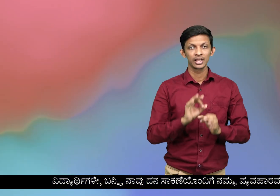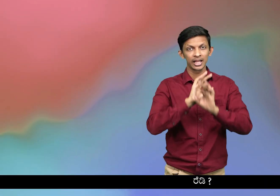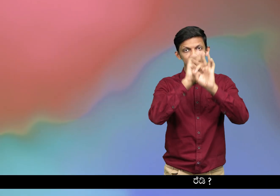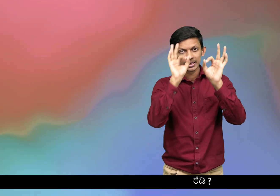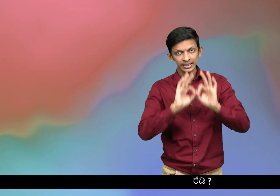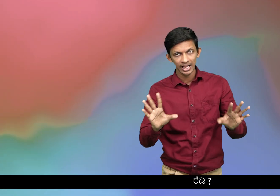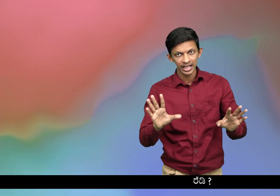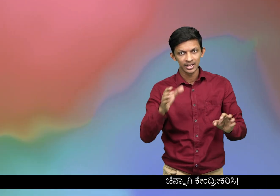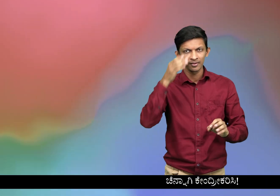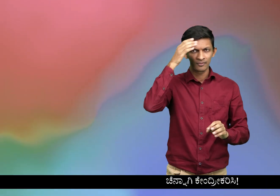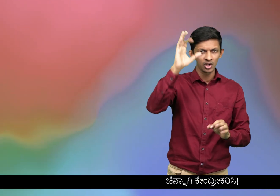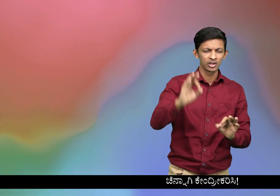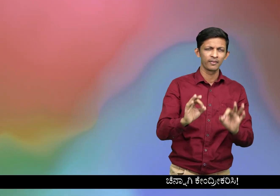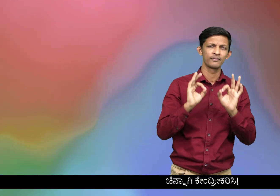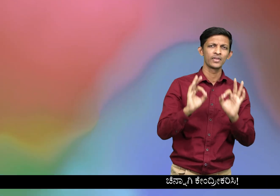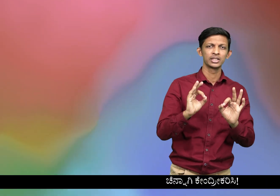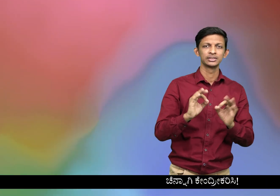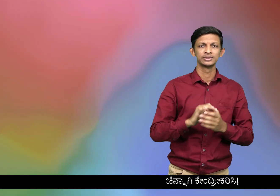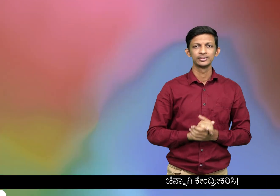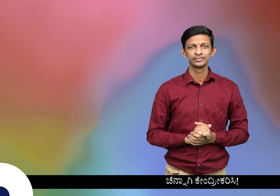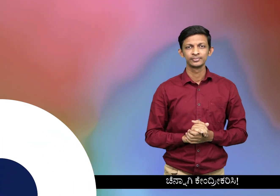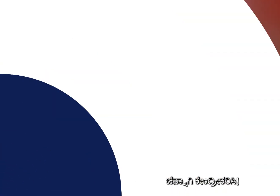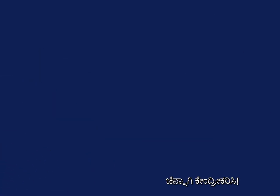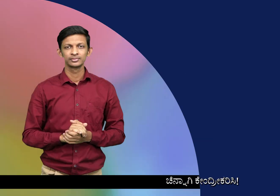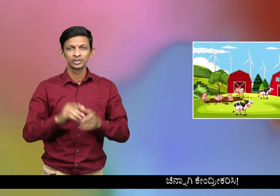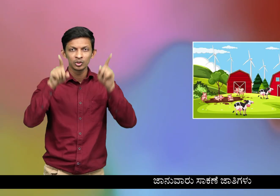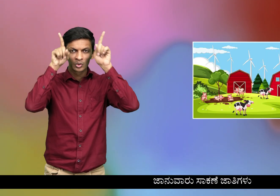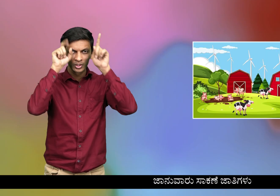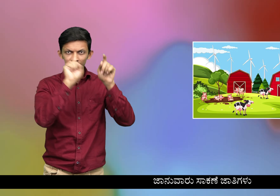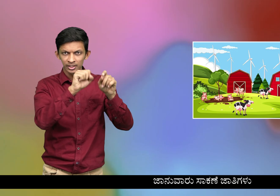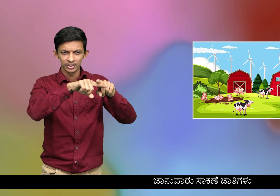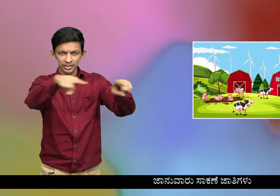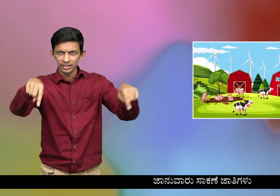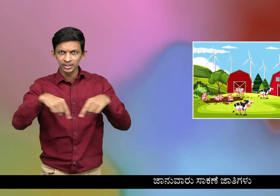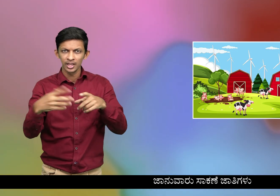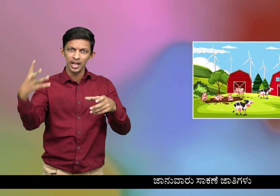ರೆಡಿ? ಚೆನ್ನಾಗಿ ಕೇಂದ್ರೀಕರಿಸಿ. ಜಾನುವಾರು ಸಾಕಣೆ.